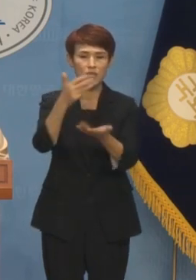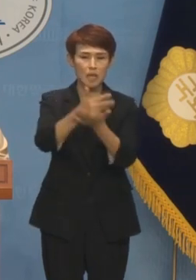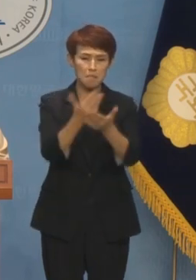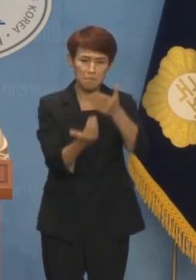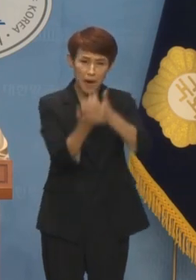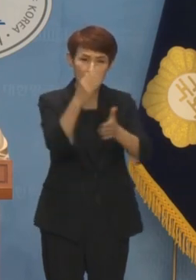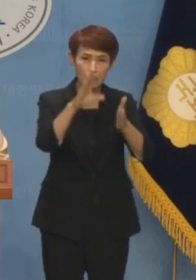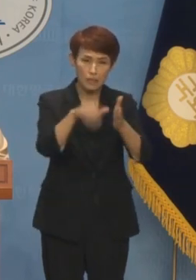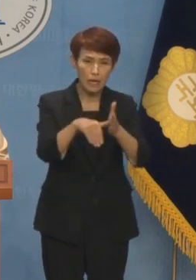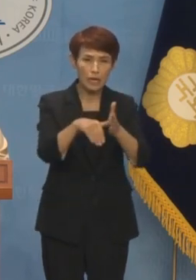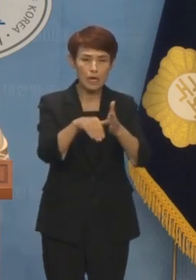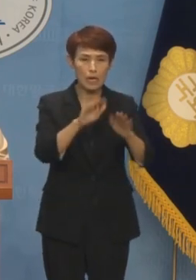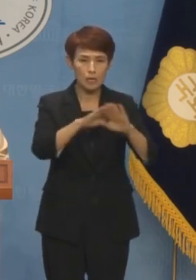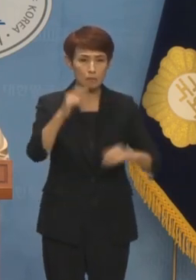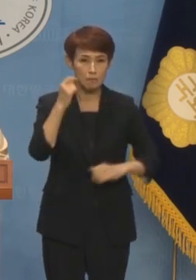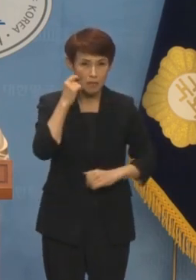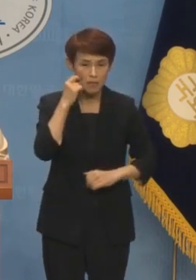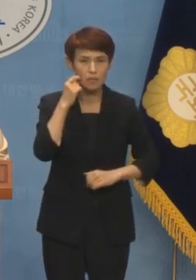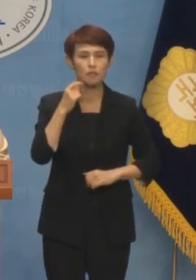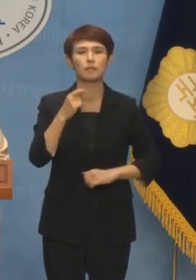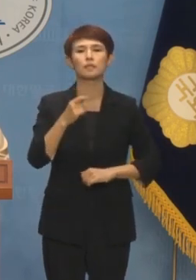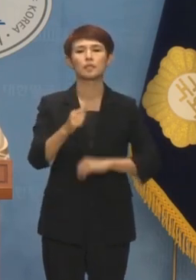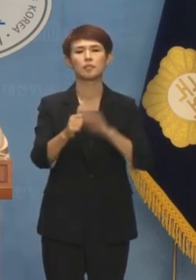참사 부실 대응 혐의로 기소되었습니다.